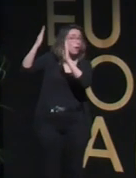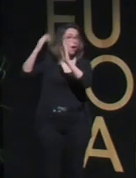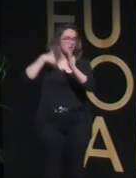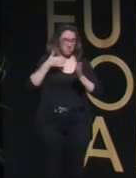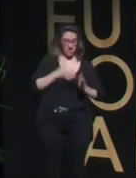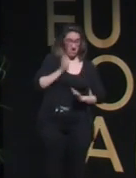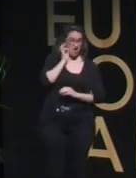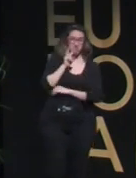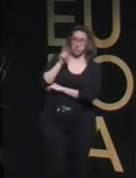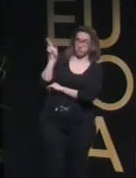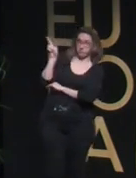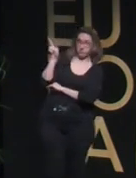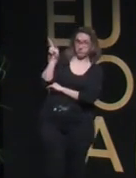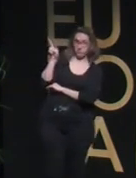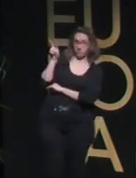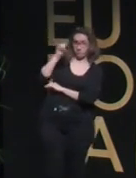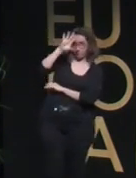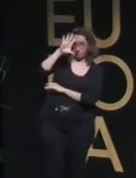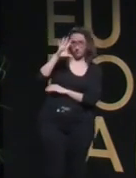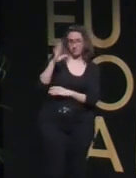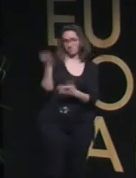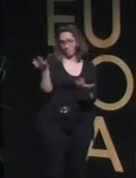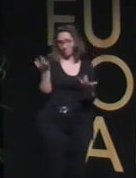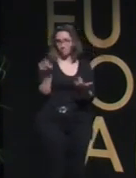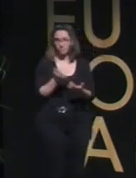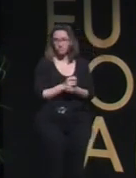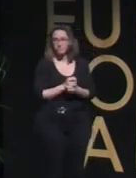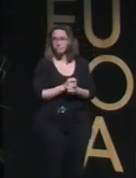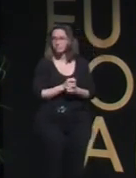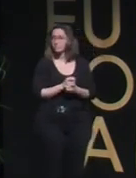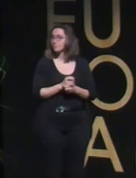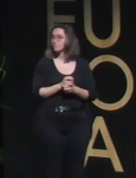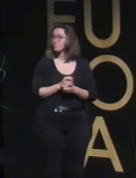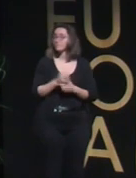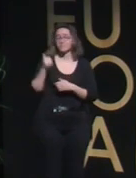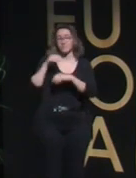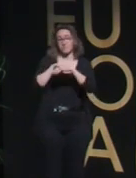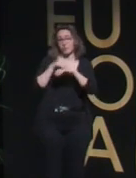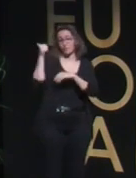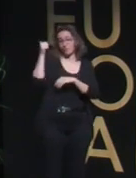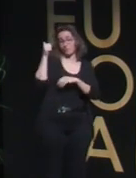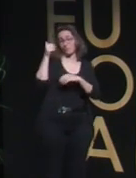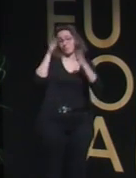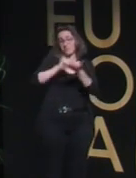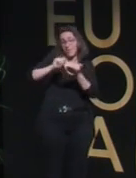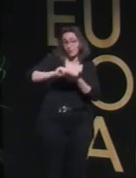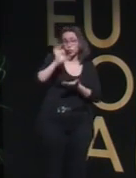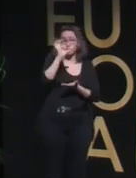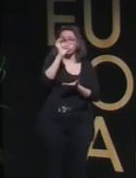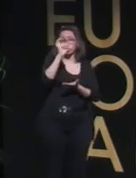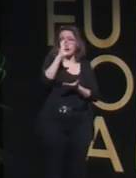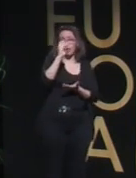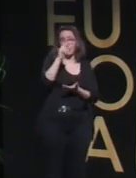como... ¿Me explico? No. Pues aparece nuestro amigo Sócrates y nos da dentro la boca. Siglo IV antes de